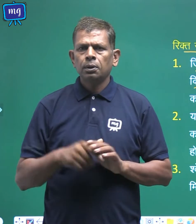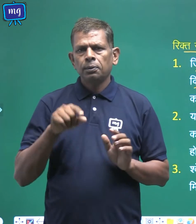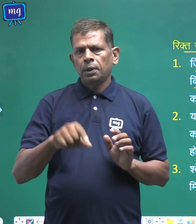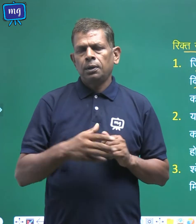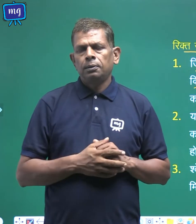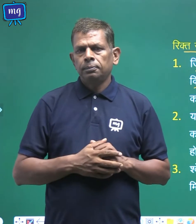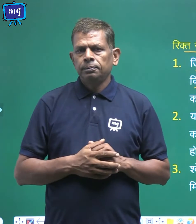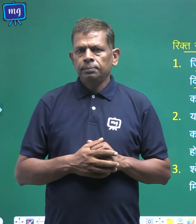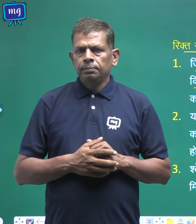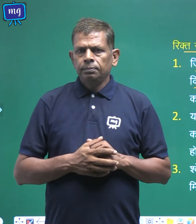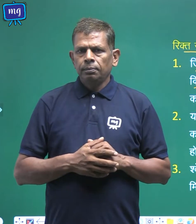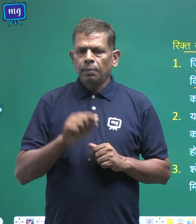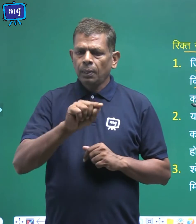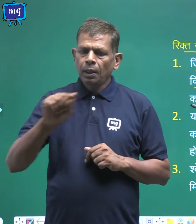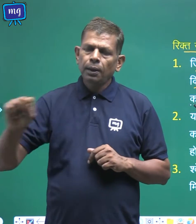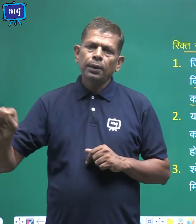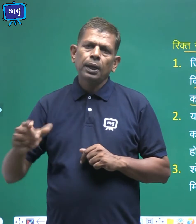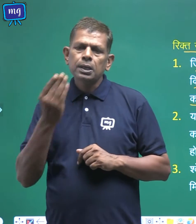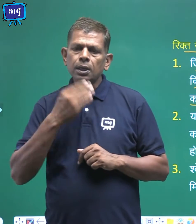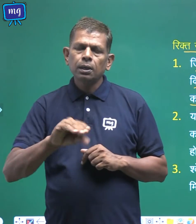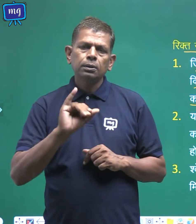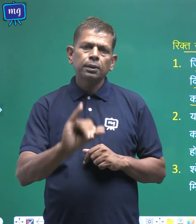वह डैश कहलाता है।